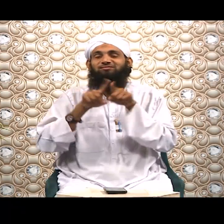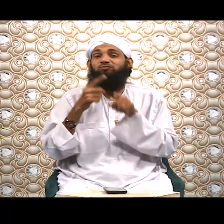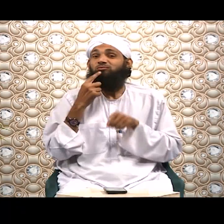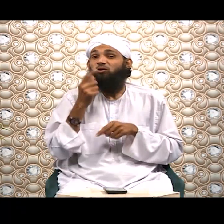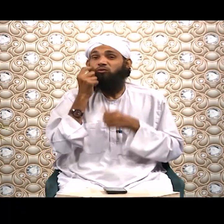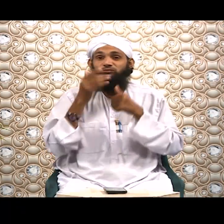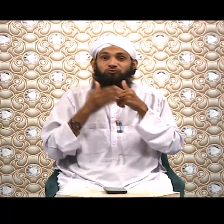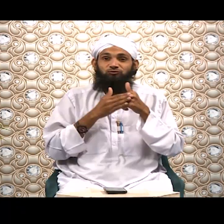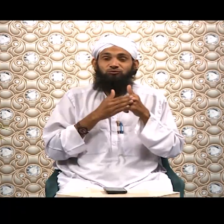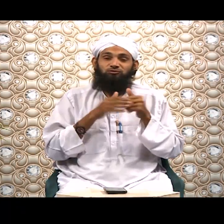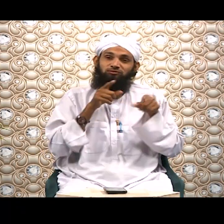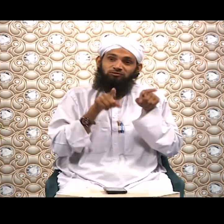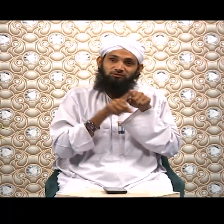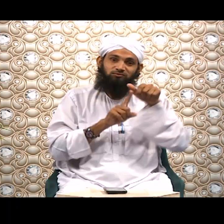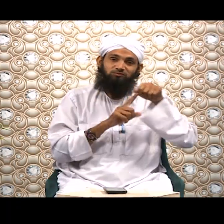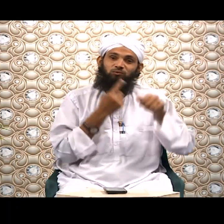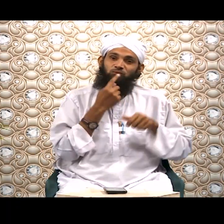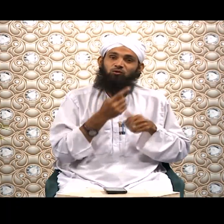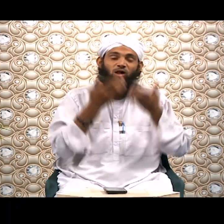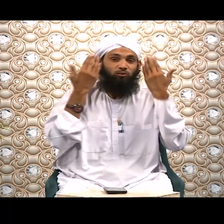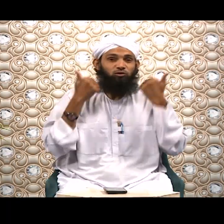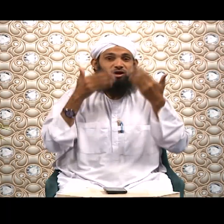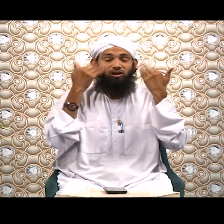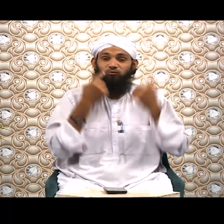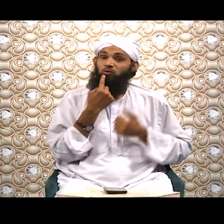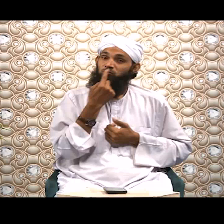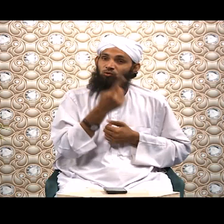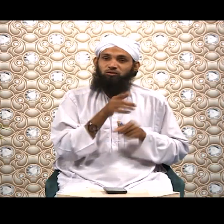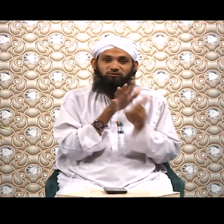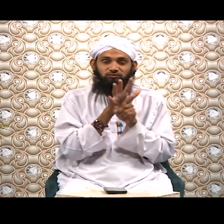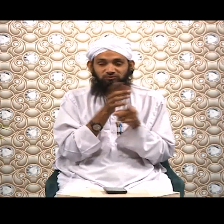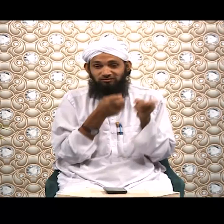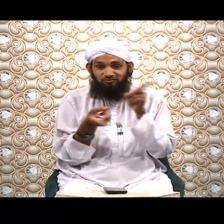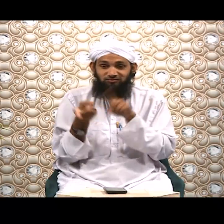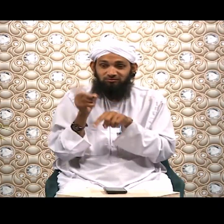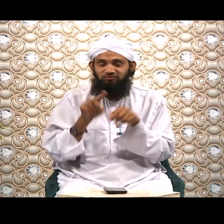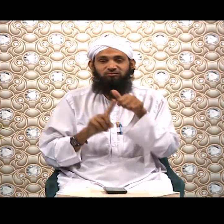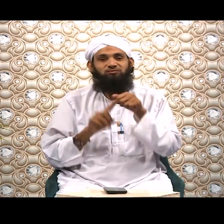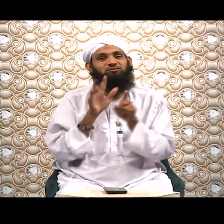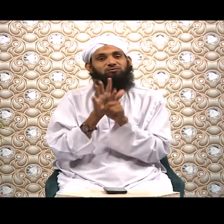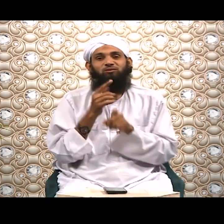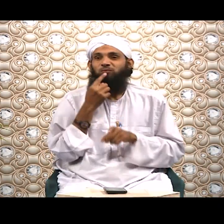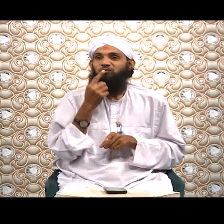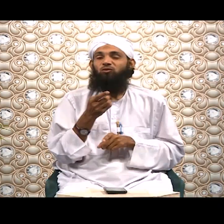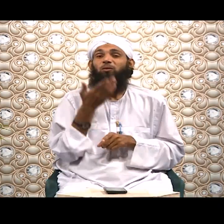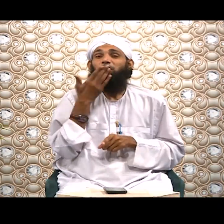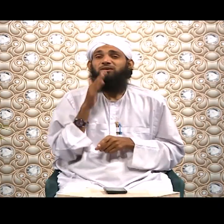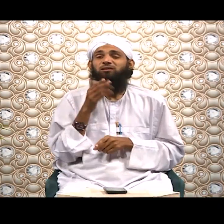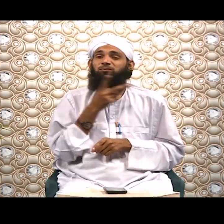ادائیگی اور اس کی شکر گزار بیوی بننے اور ناشکری اور احسان فراموشی سے بچنے کا درس دینا چاہیے۔ یقیناً